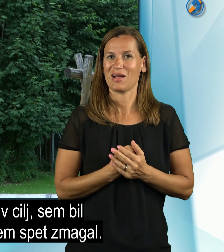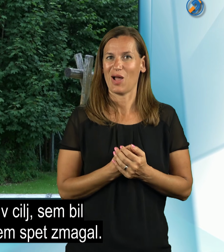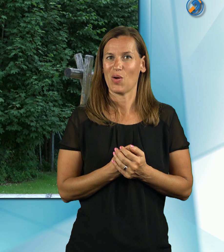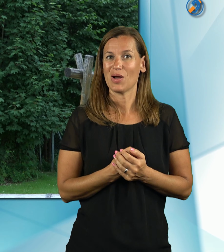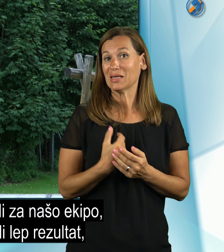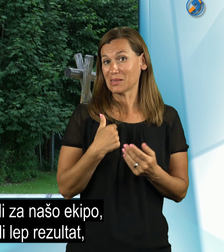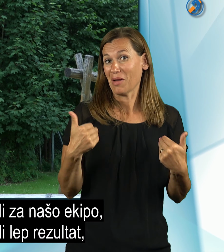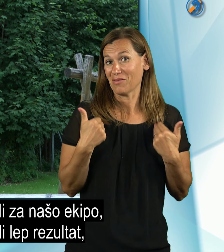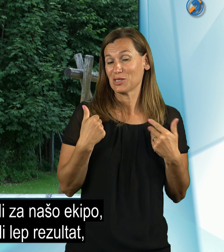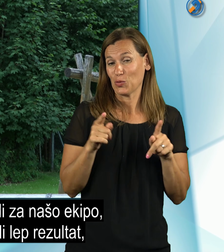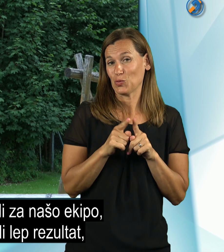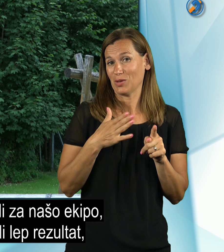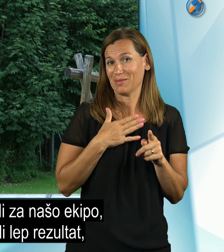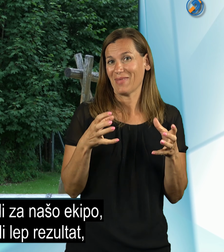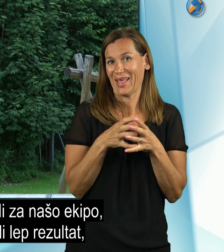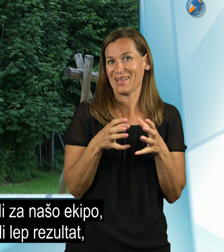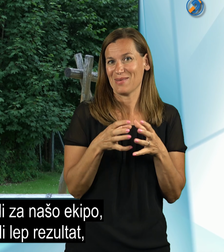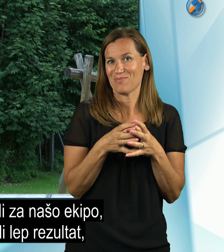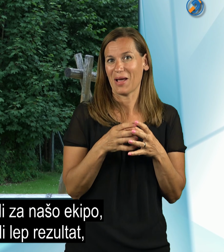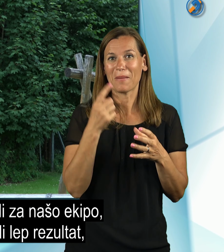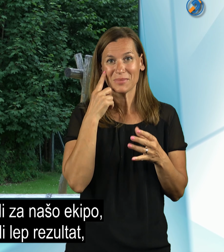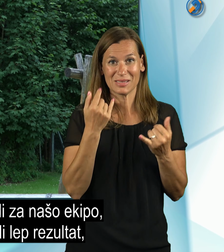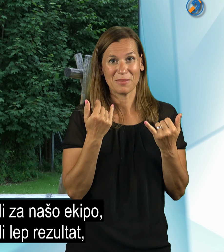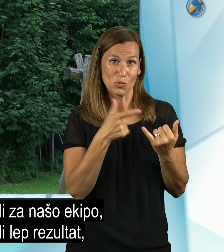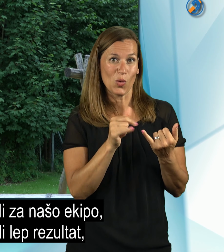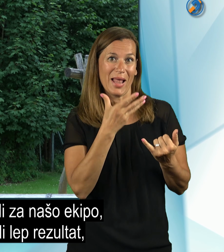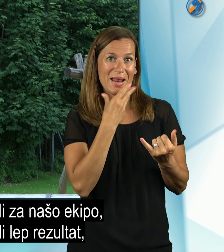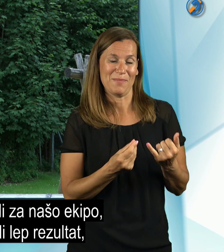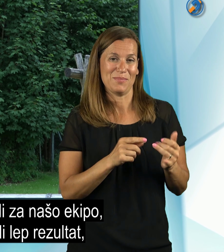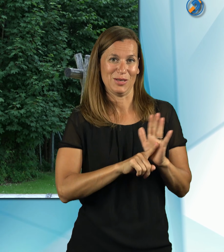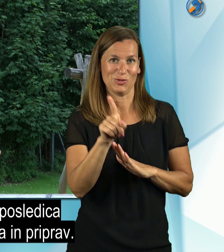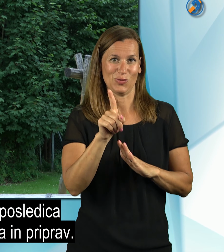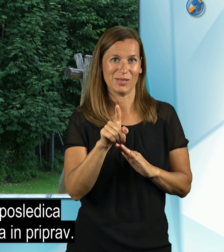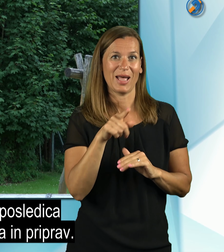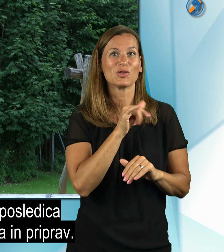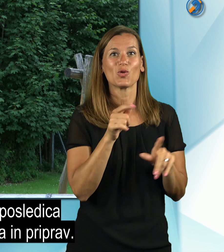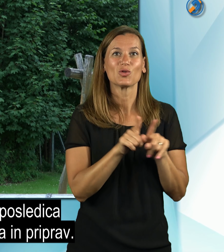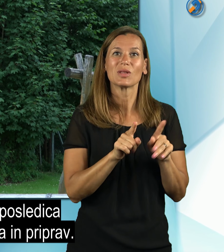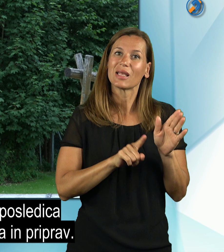zmagal. Sem pa vesel tudi za našo ekipo, no, da smo dosegli lep rezultat,